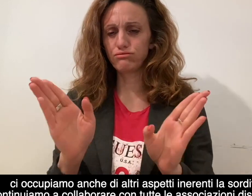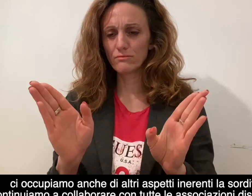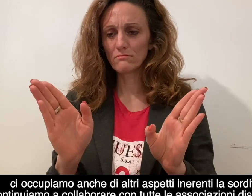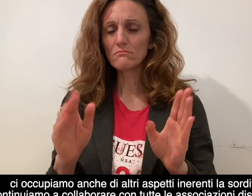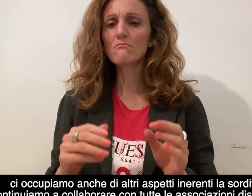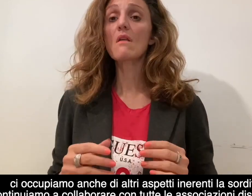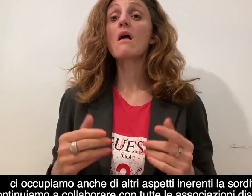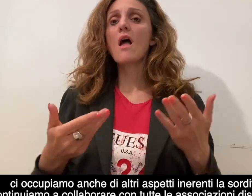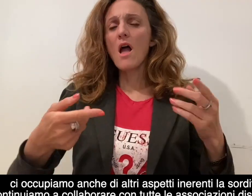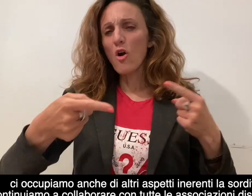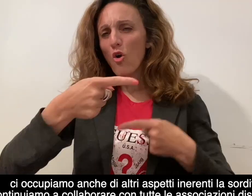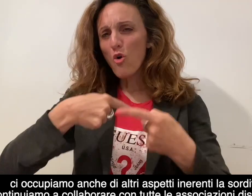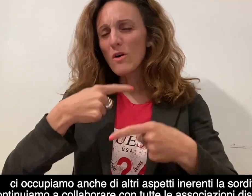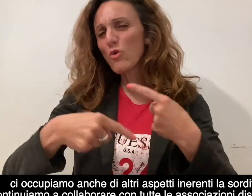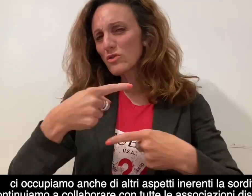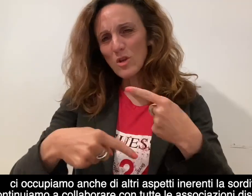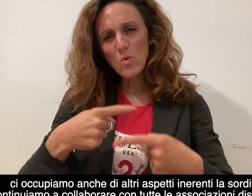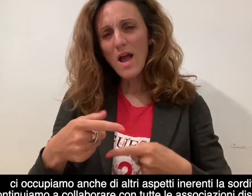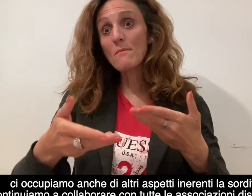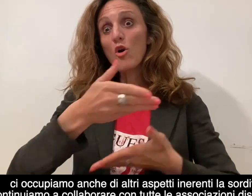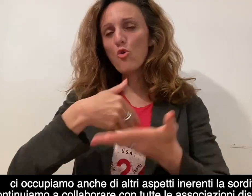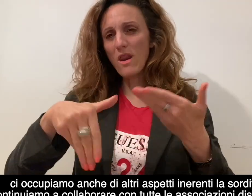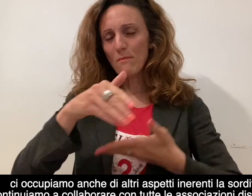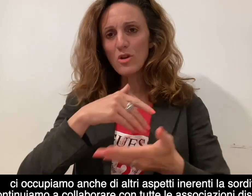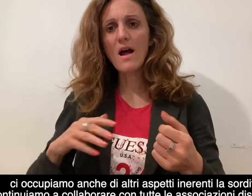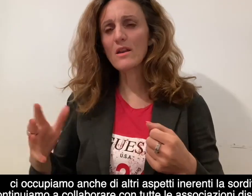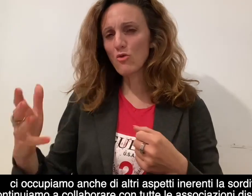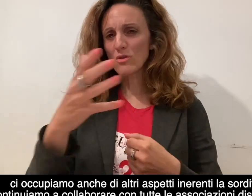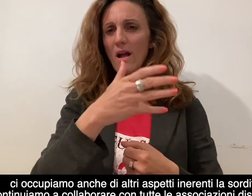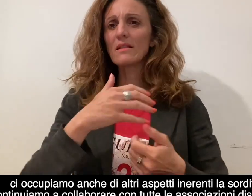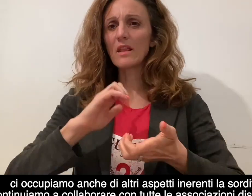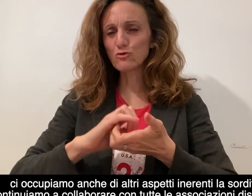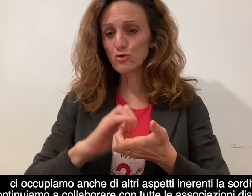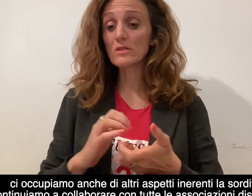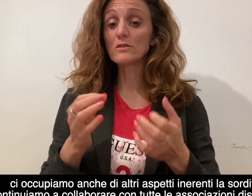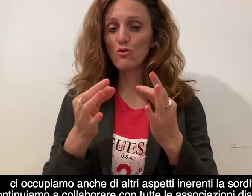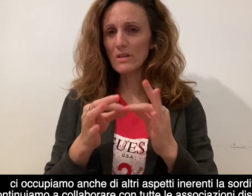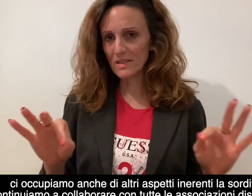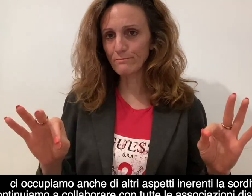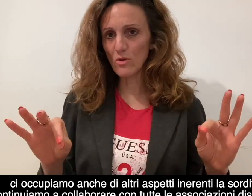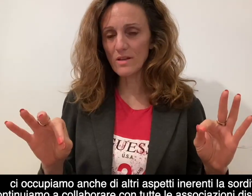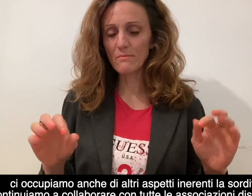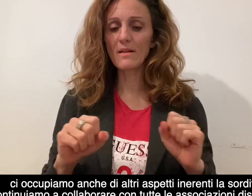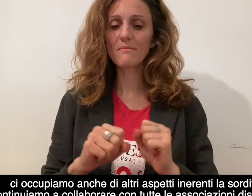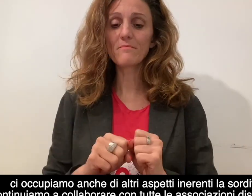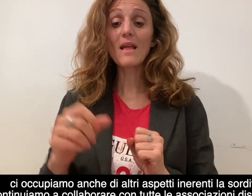e continuiamo a collaborare con tutte le associazioni disponibili se la lis